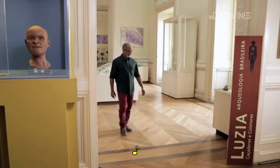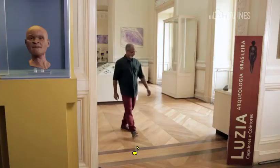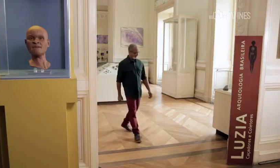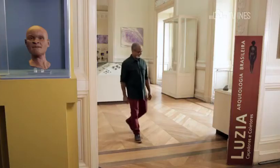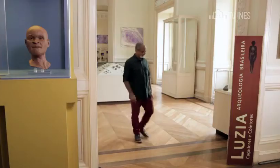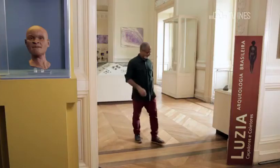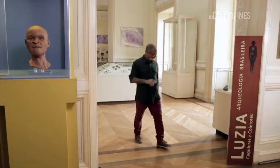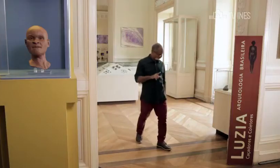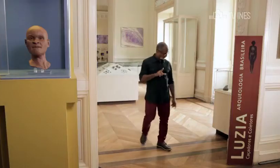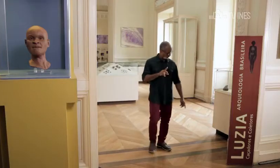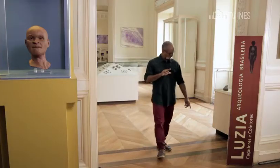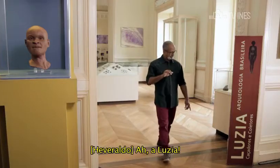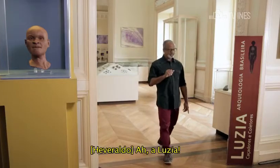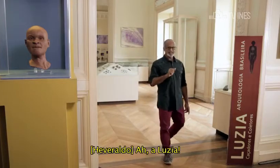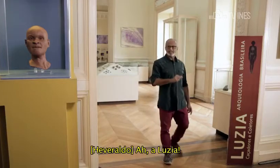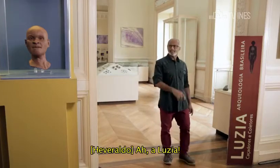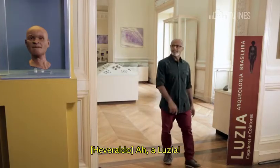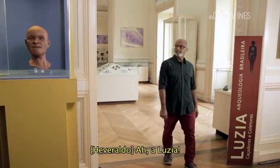Nacional de CIDADE Ah, a Luzia.